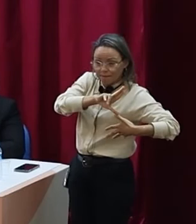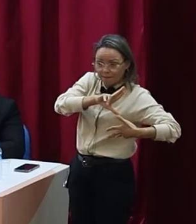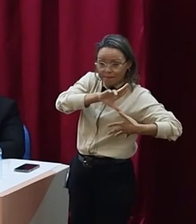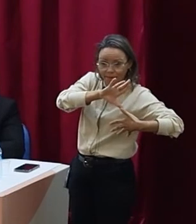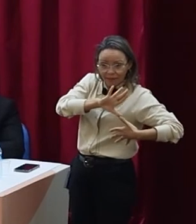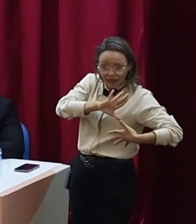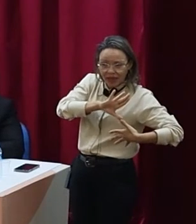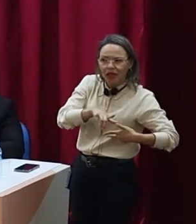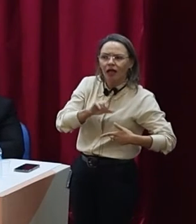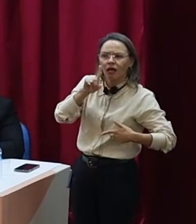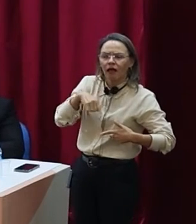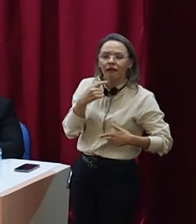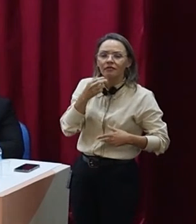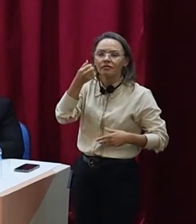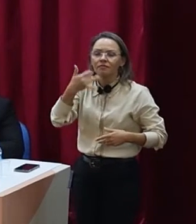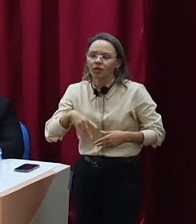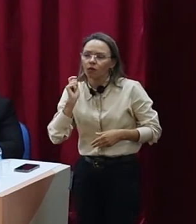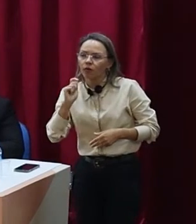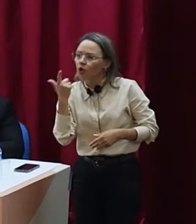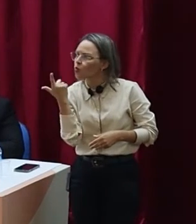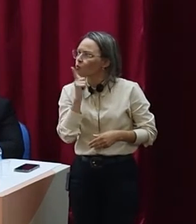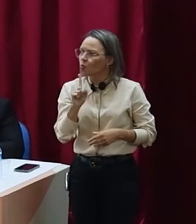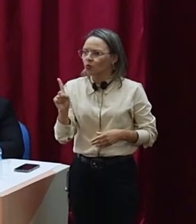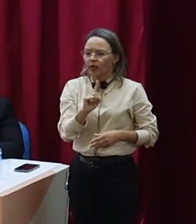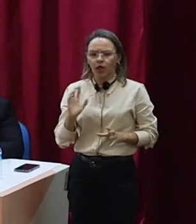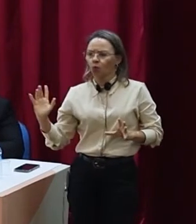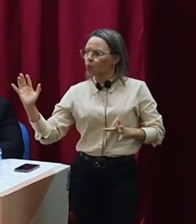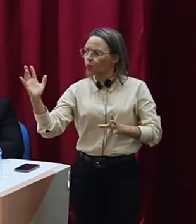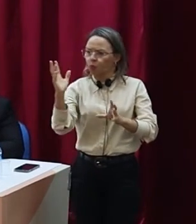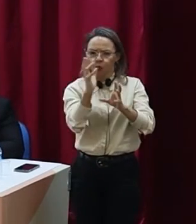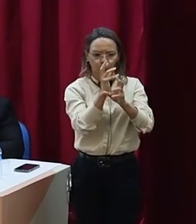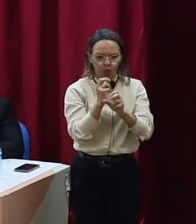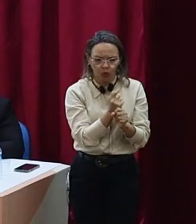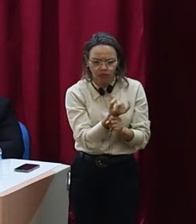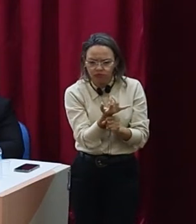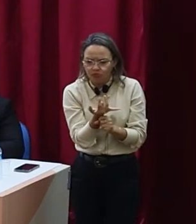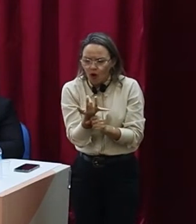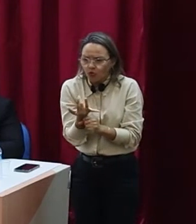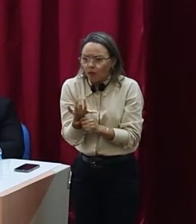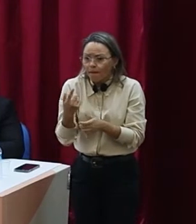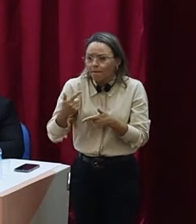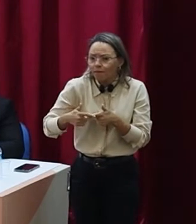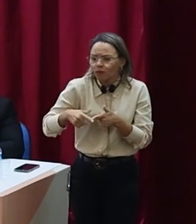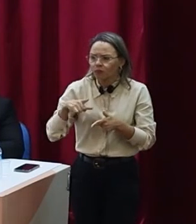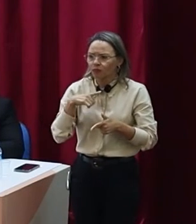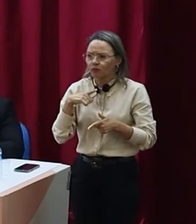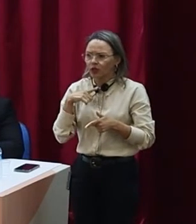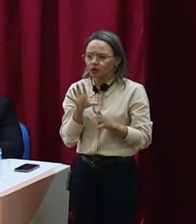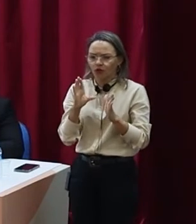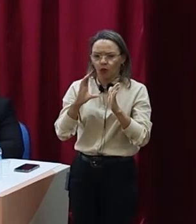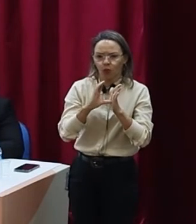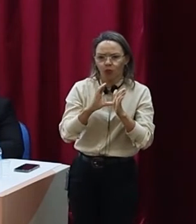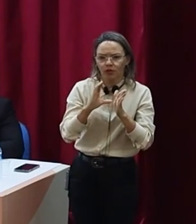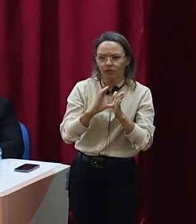que ainda não foi possível contabilizar os impactos da Covid-19 nas comunidades